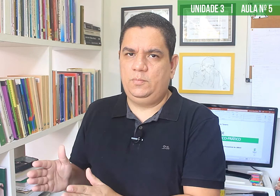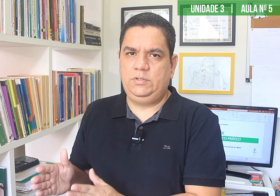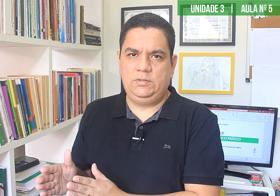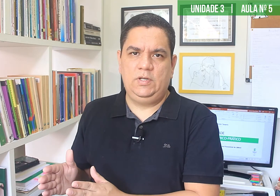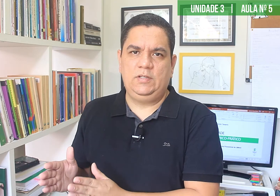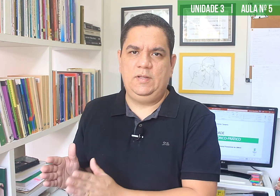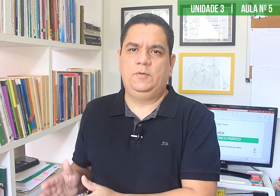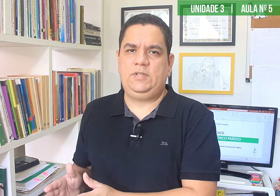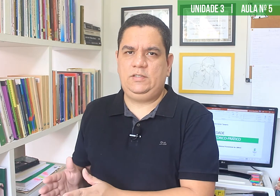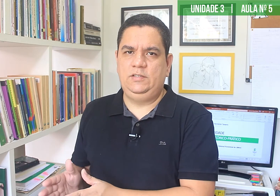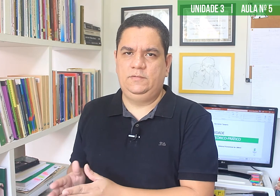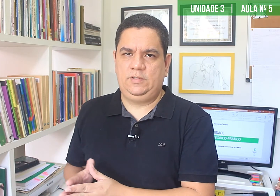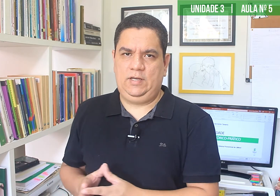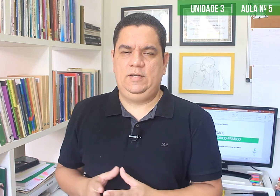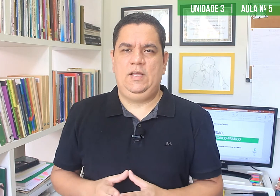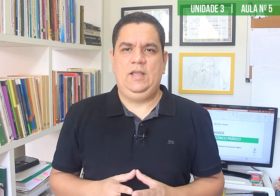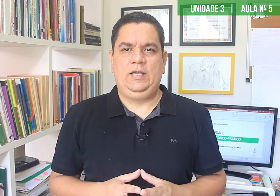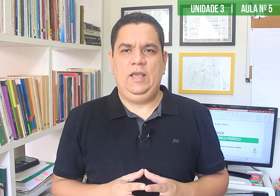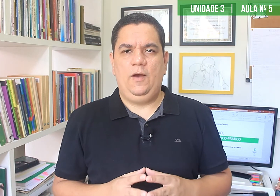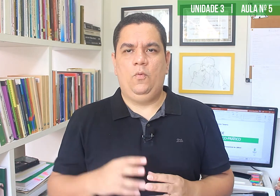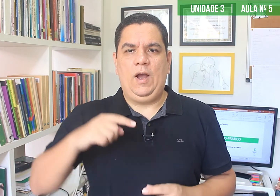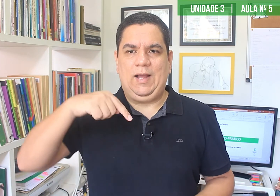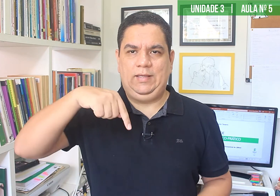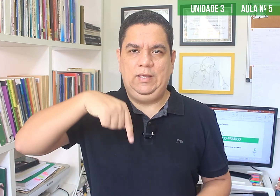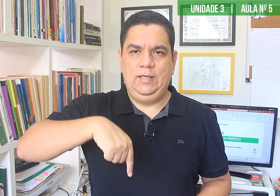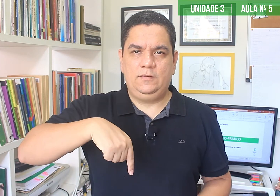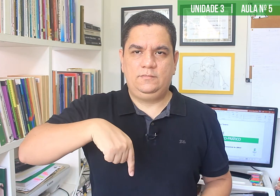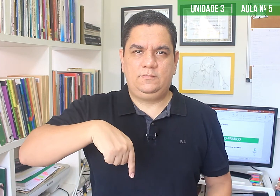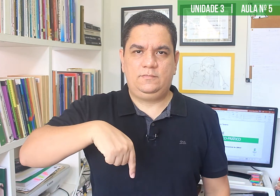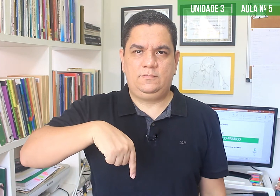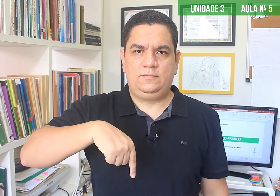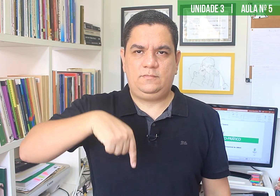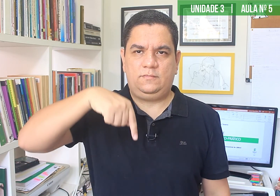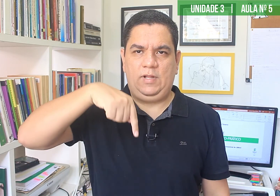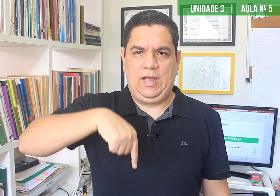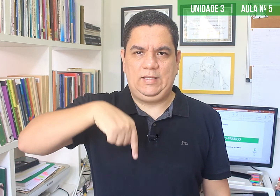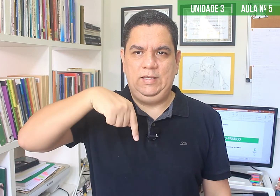pronomes demonstrativos, tá? Que é o aqui, aqui,